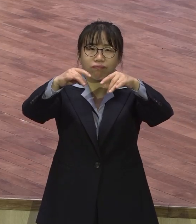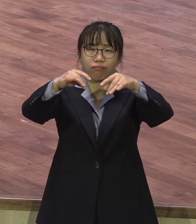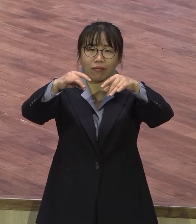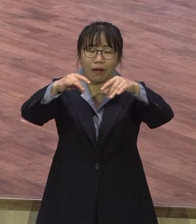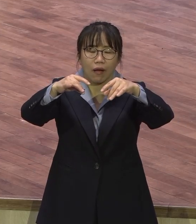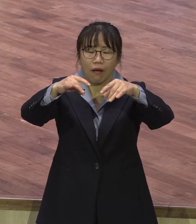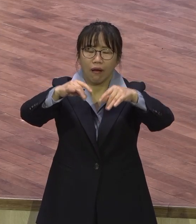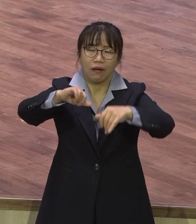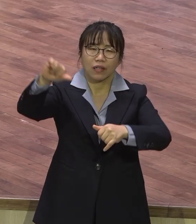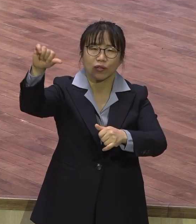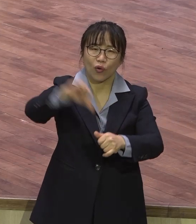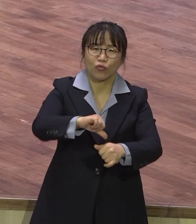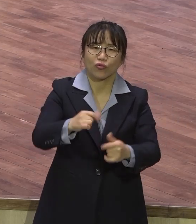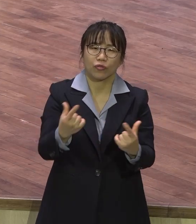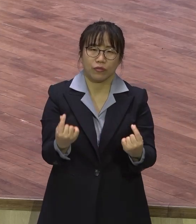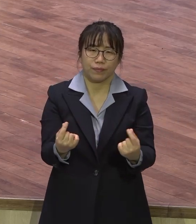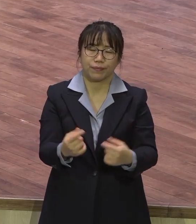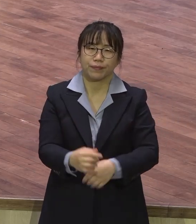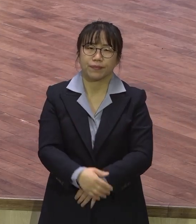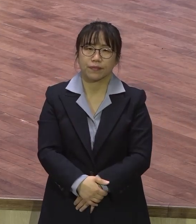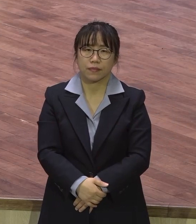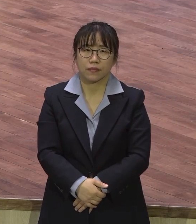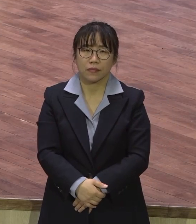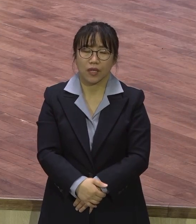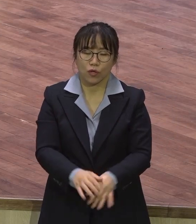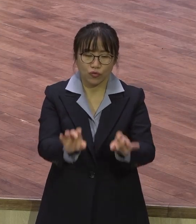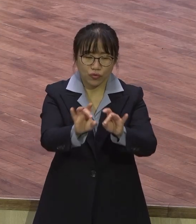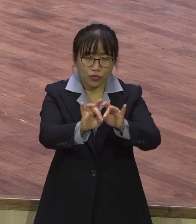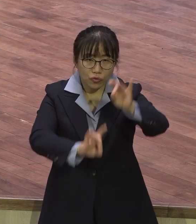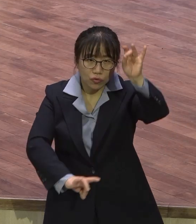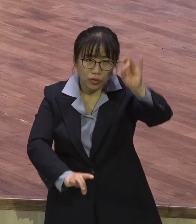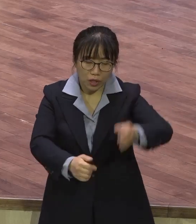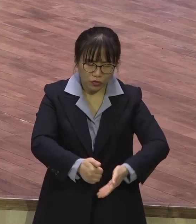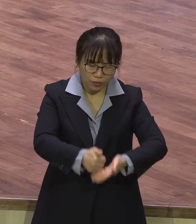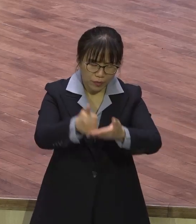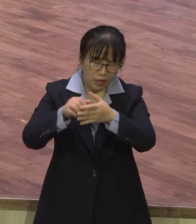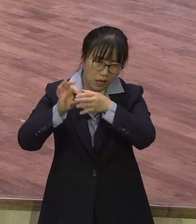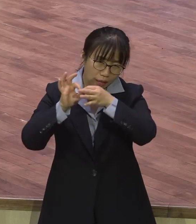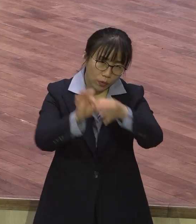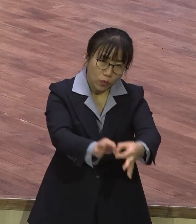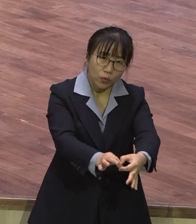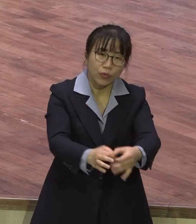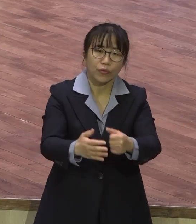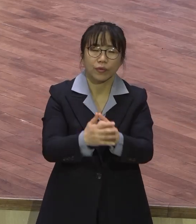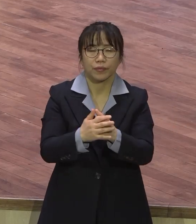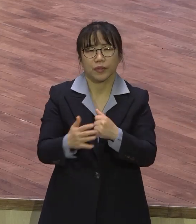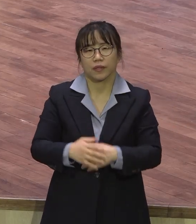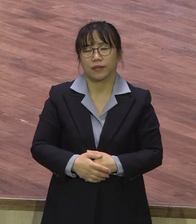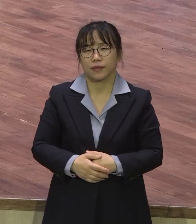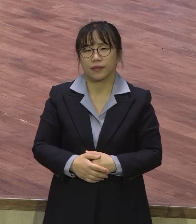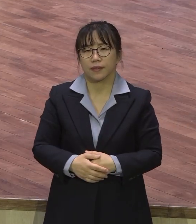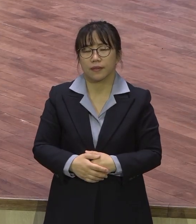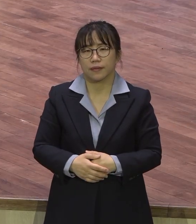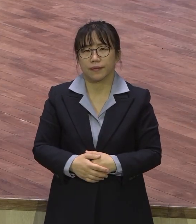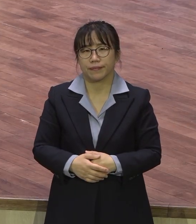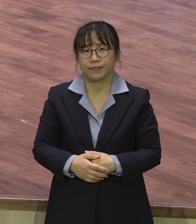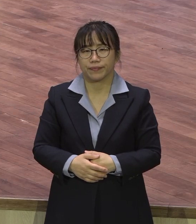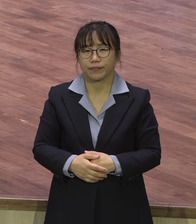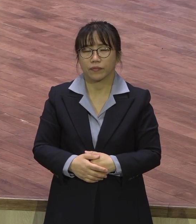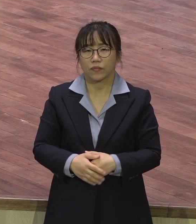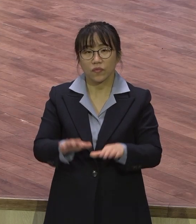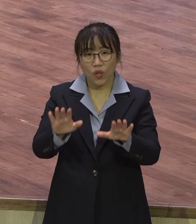저주 아니에요 왜 그런지도 몰라요 우상순계 계속하고 있어요 본문 오제로 하면 이런 우상순계와 반대로